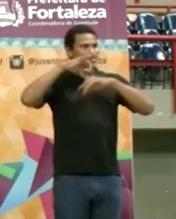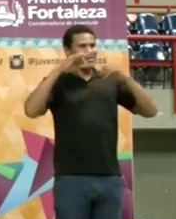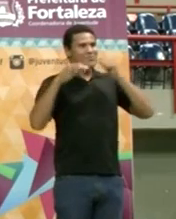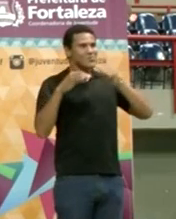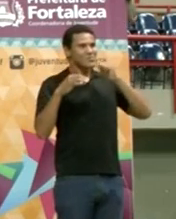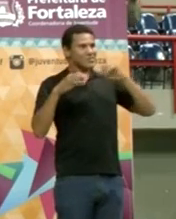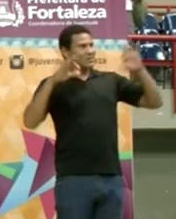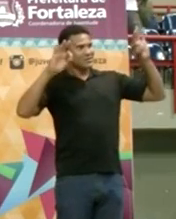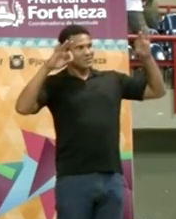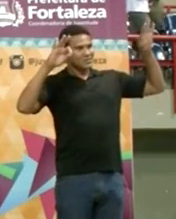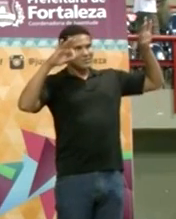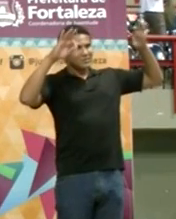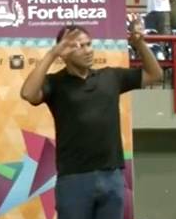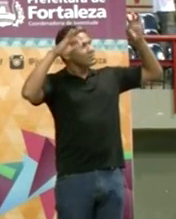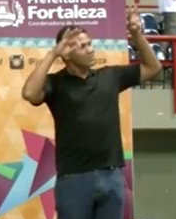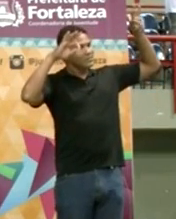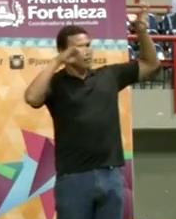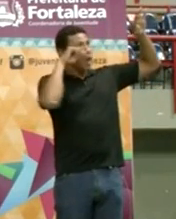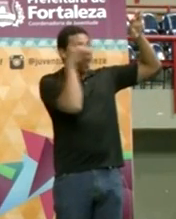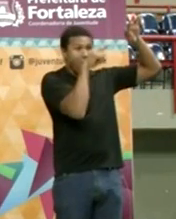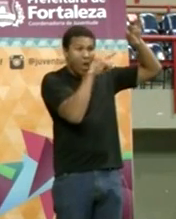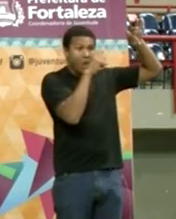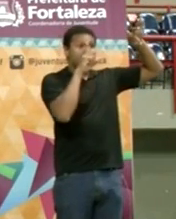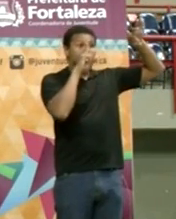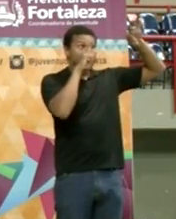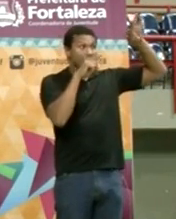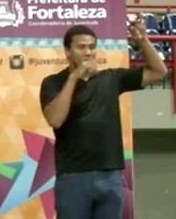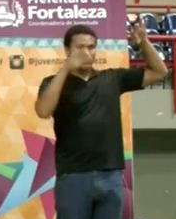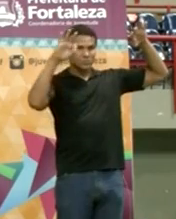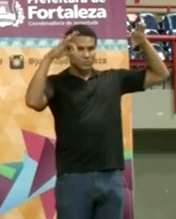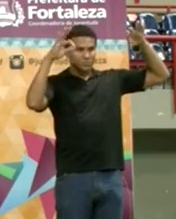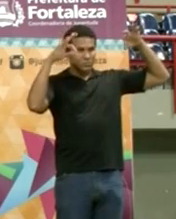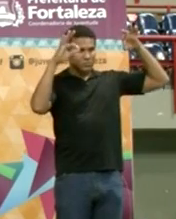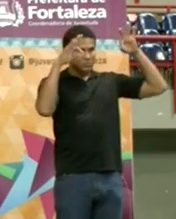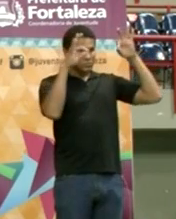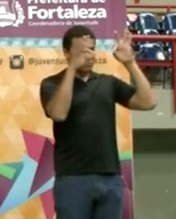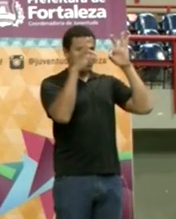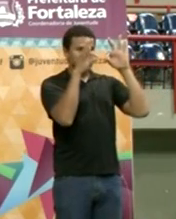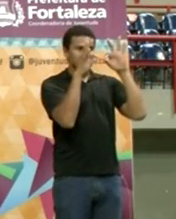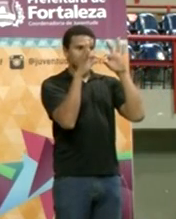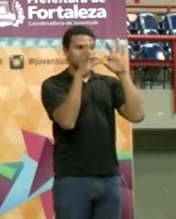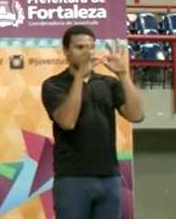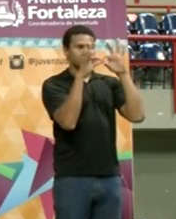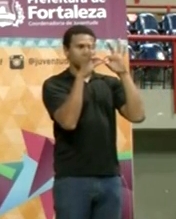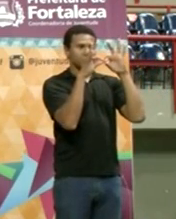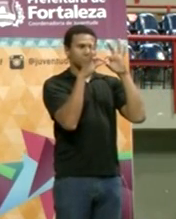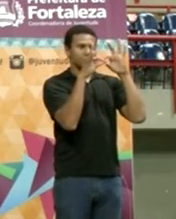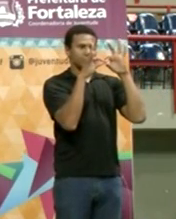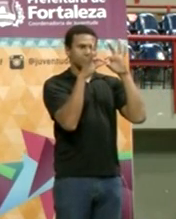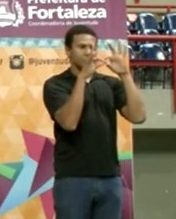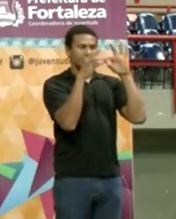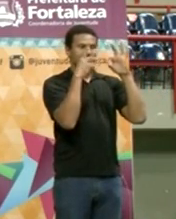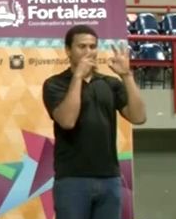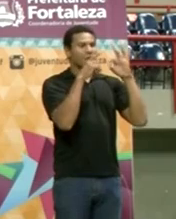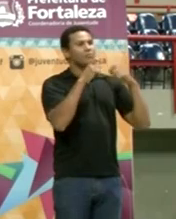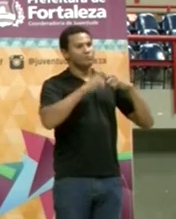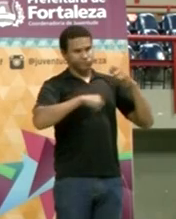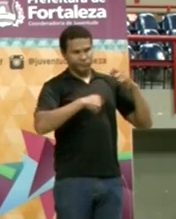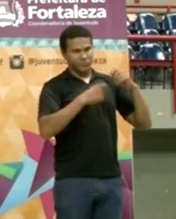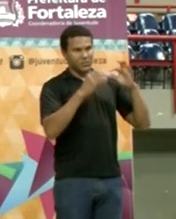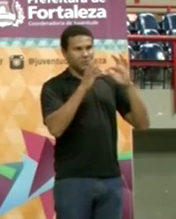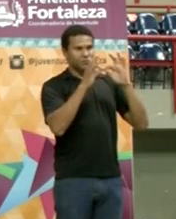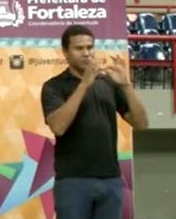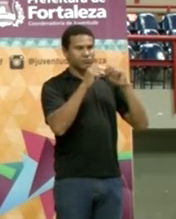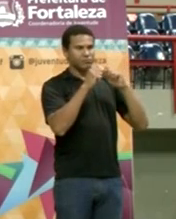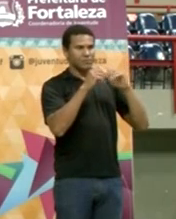fêmea selvagem, impede que ela se reproduza e sinaliza ela com uma marcação química, de modo que numa